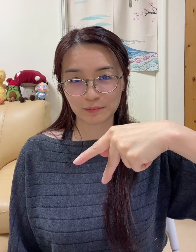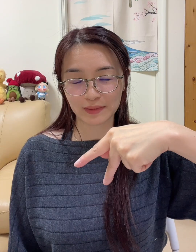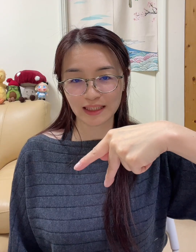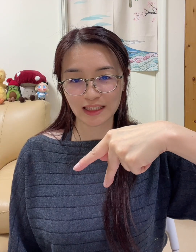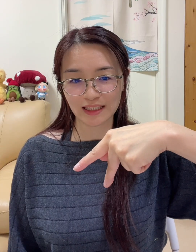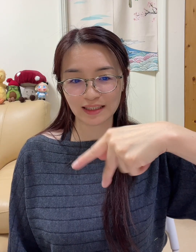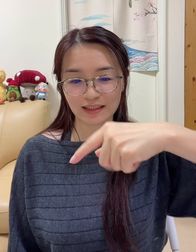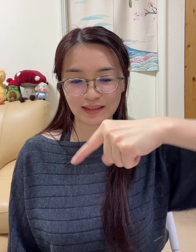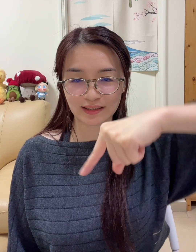P